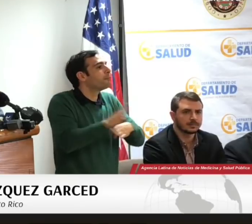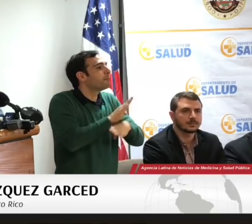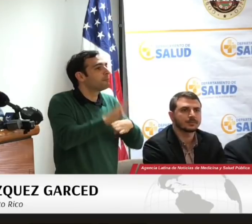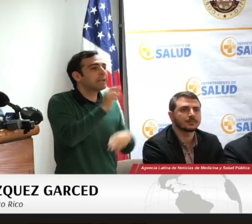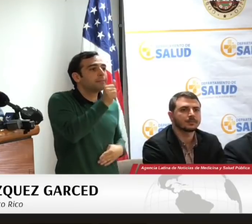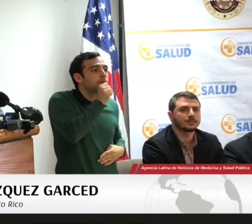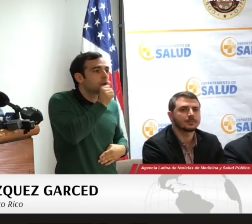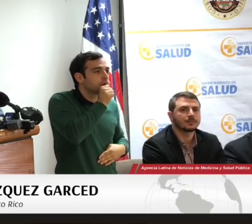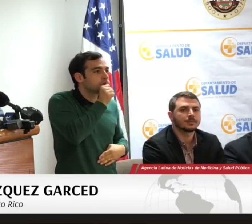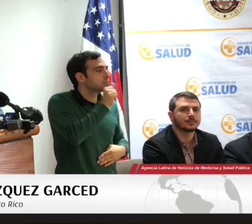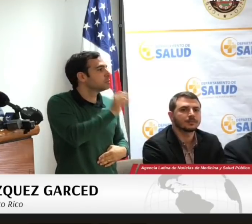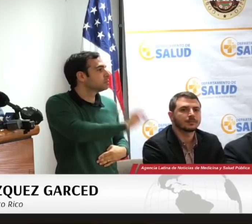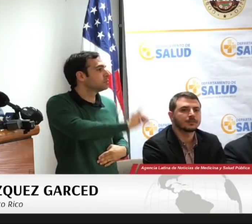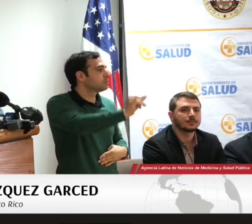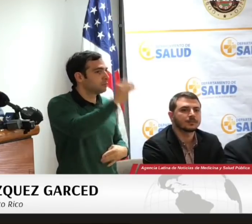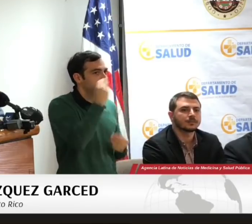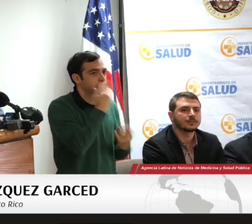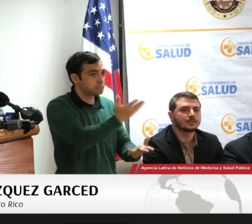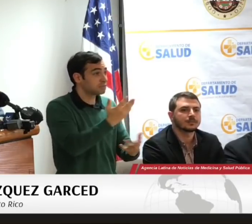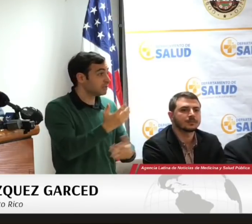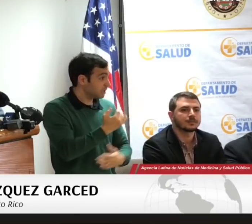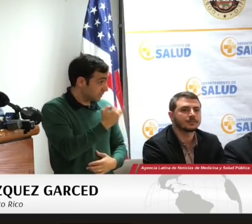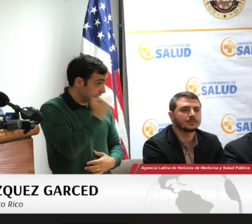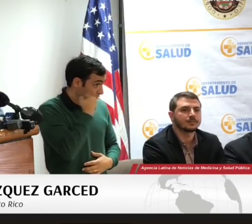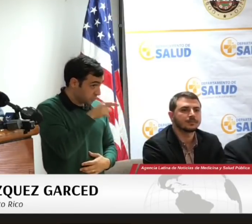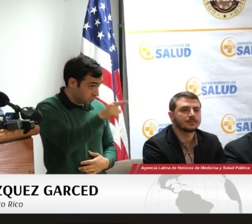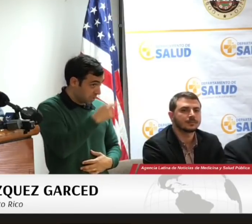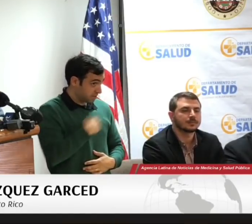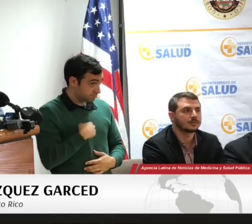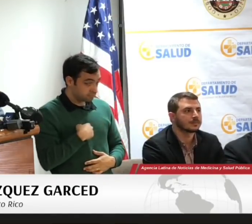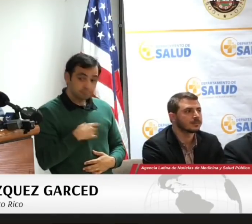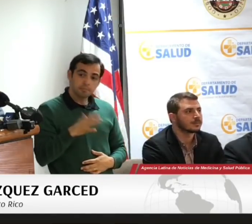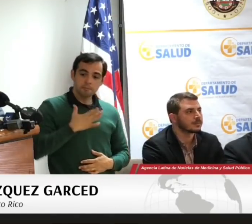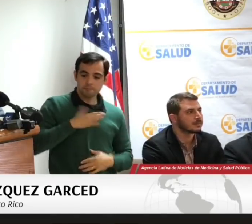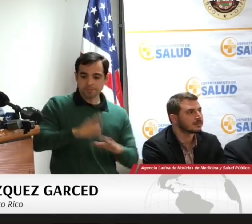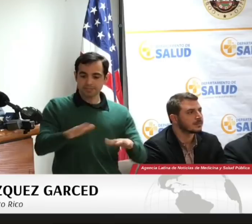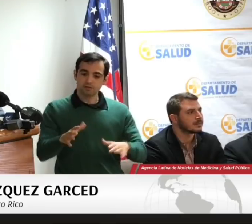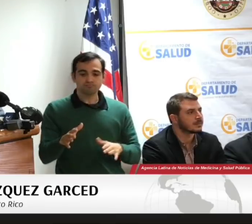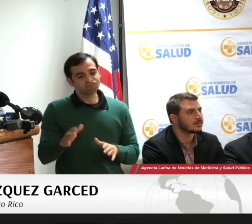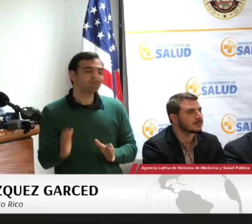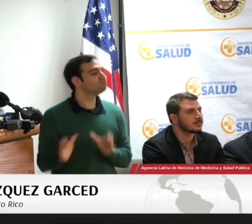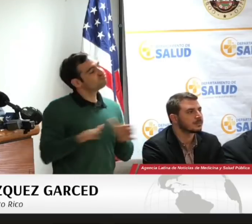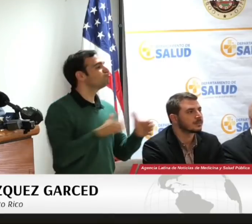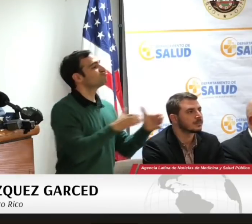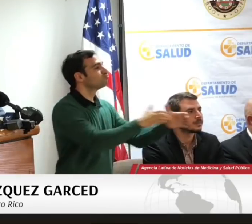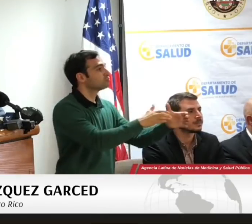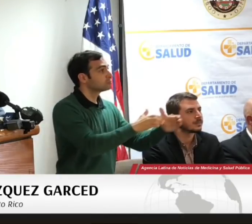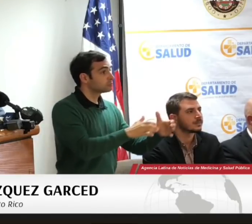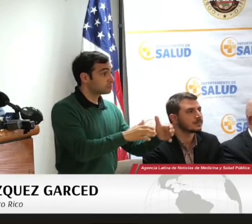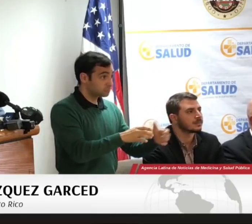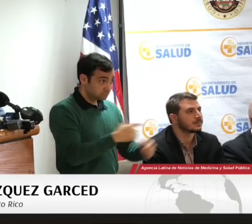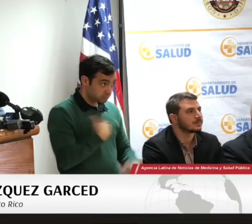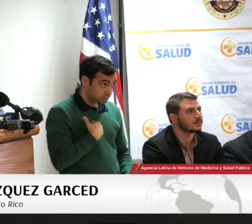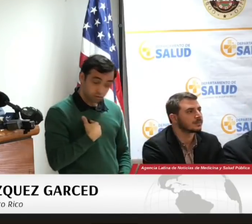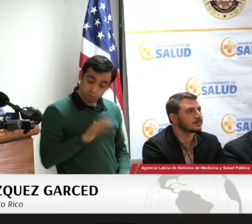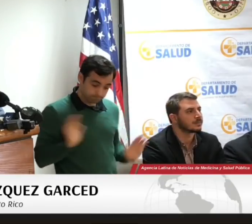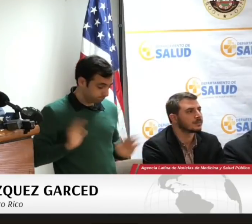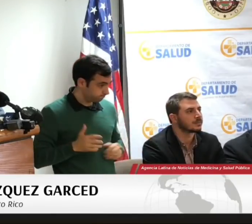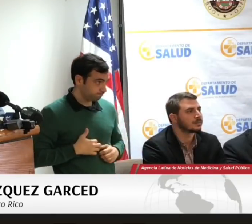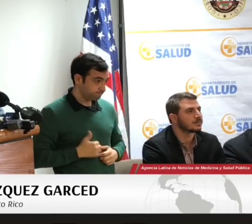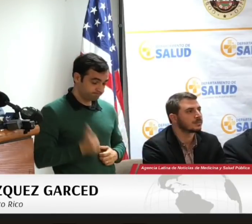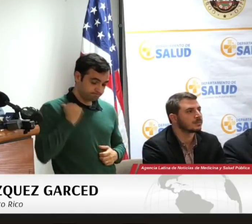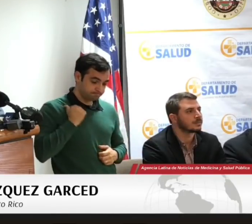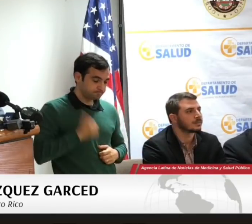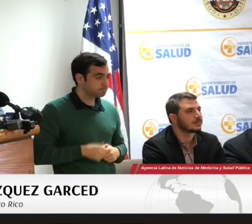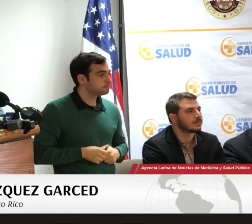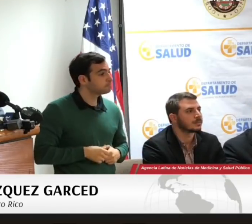llamado a todos los ciudadanos. Si usted llevaría a sus hijos, yo no llevaría a los míos. Por eso, pero es que da cuenta de ello. Es decir, ¿en algún momento usted considera